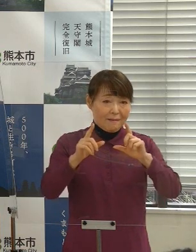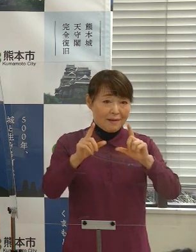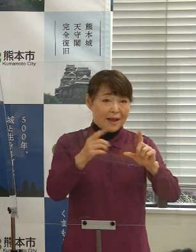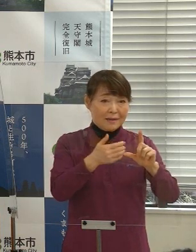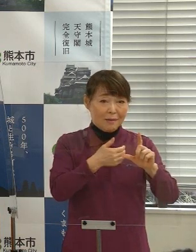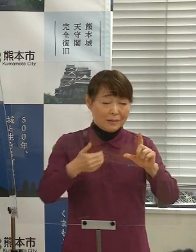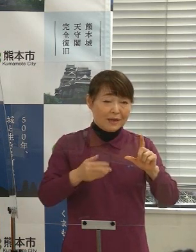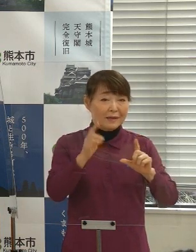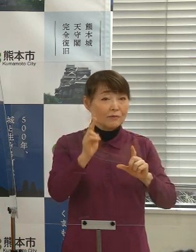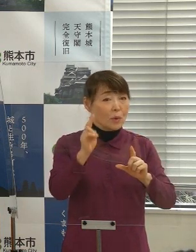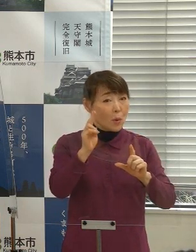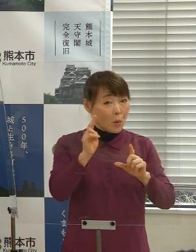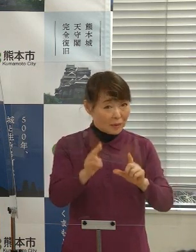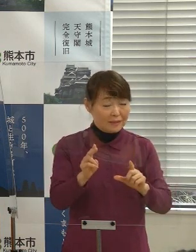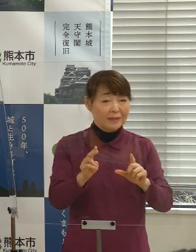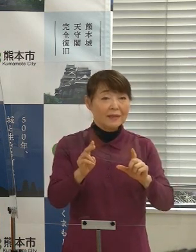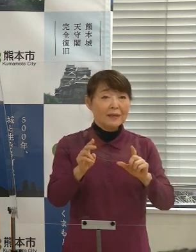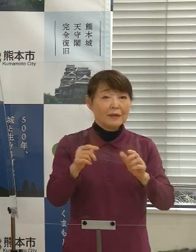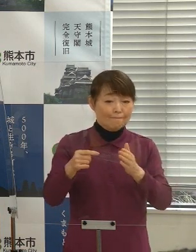ているというところです。